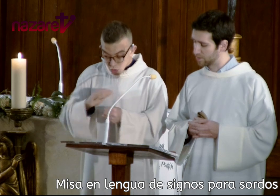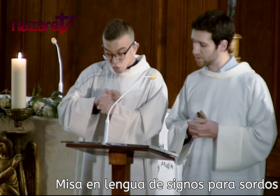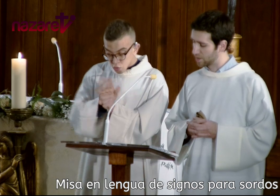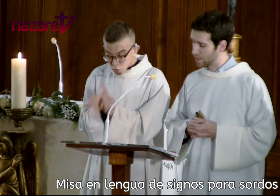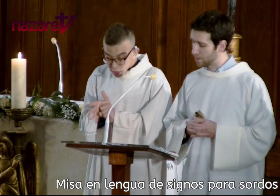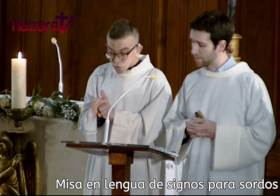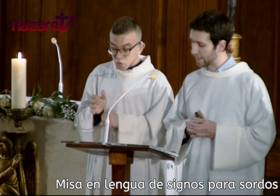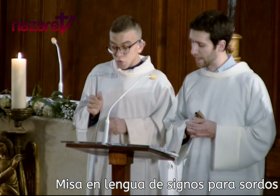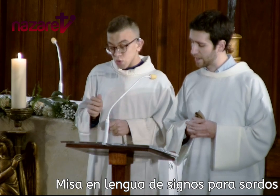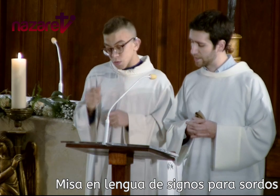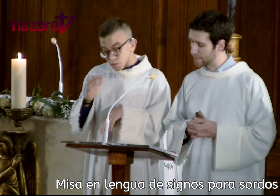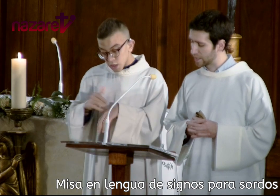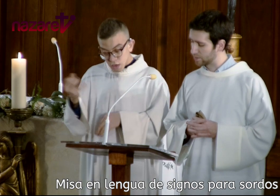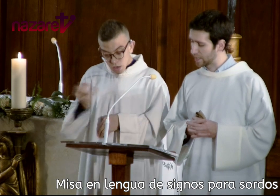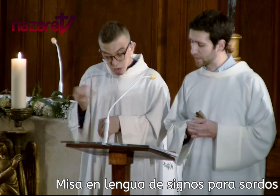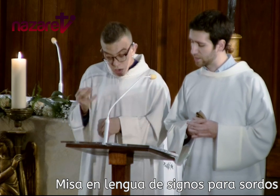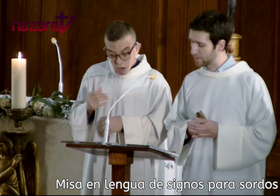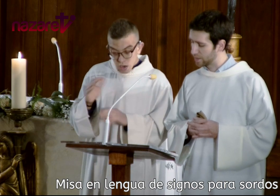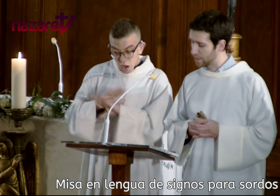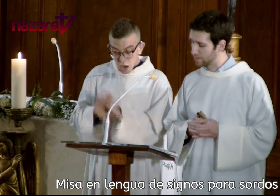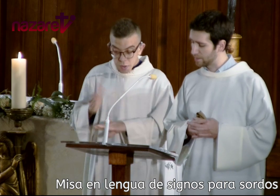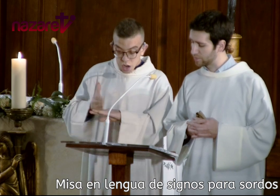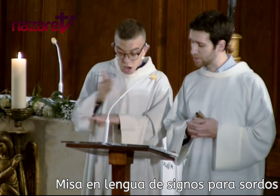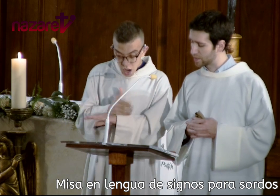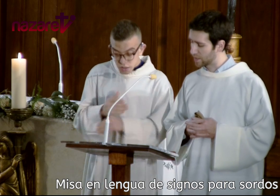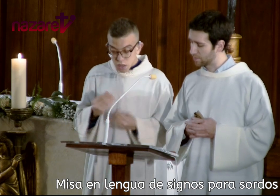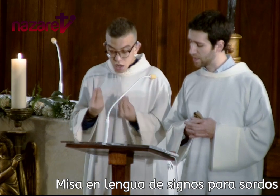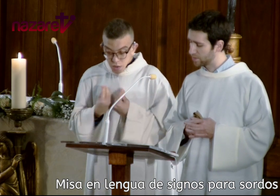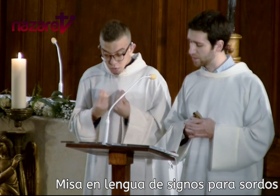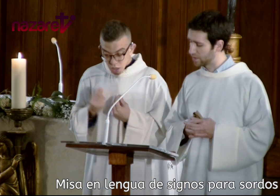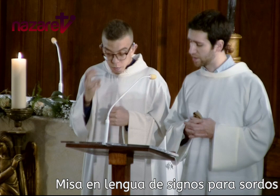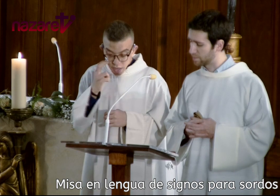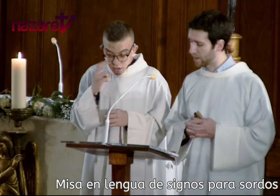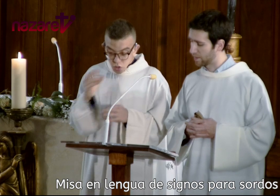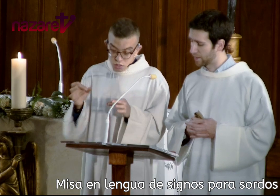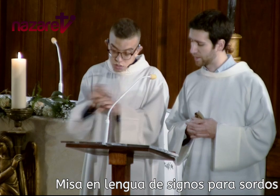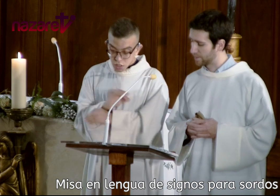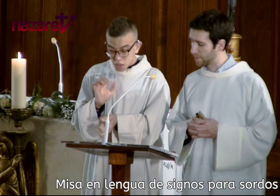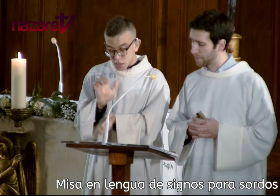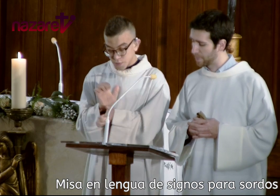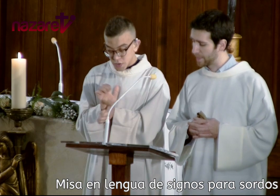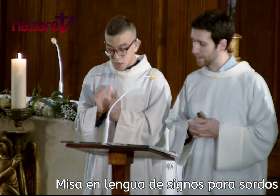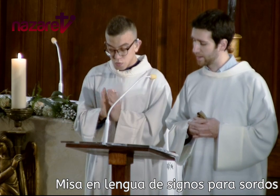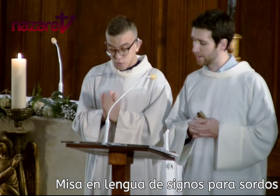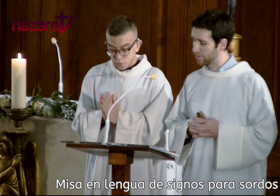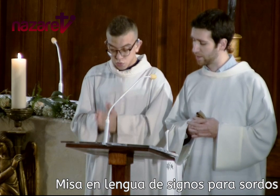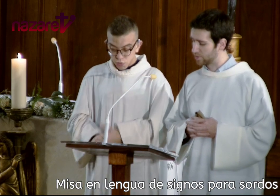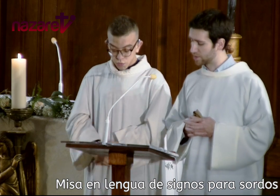para que acabe este contagio y vivamos sin miedo y con esperanza oremos